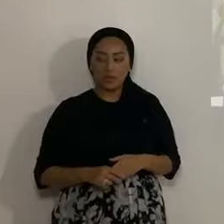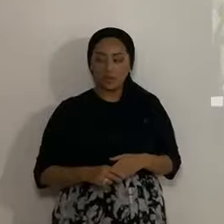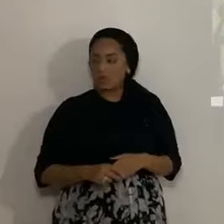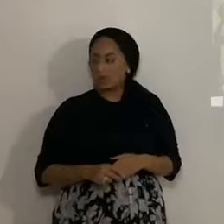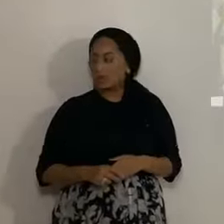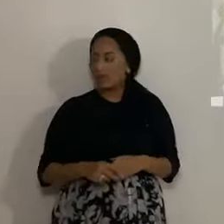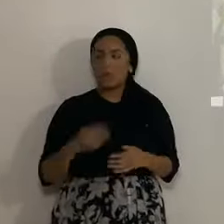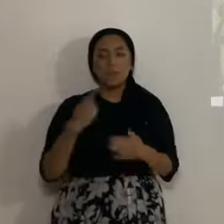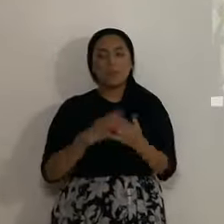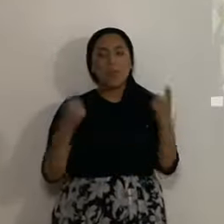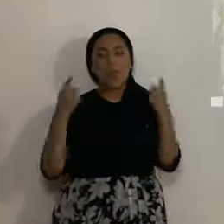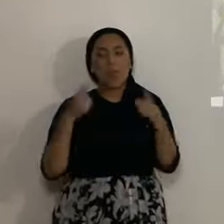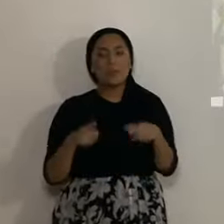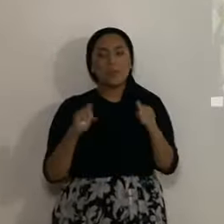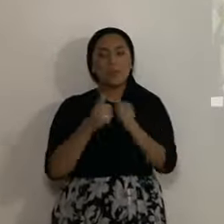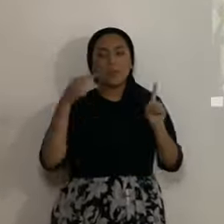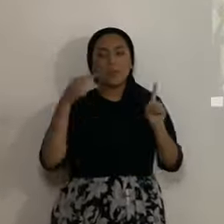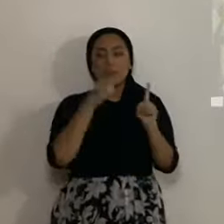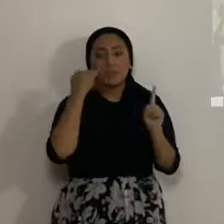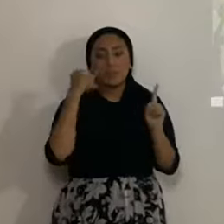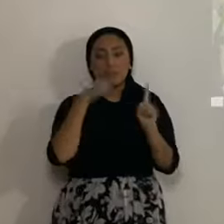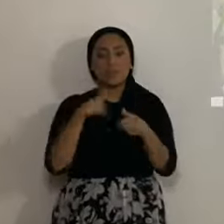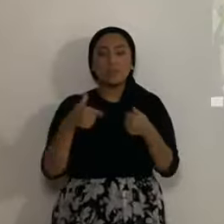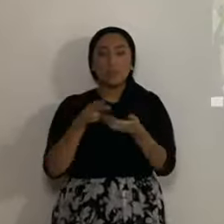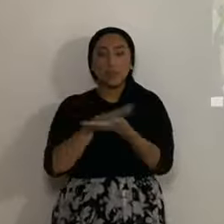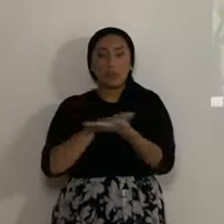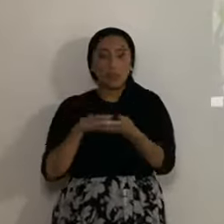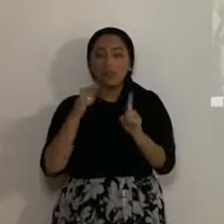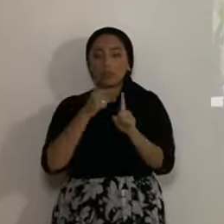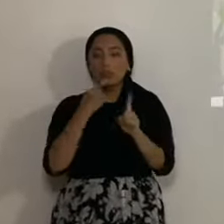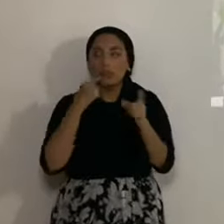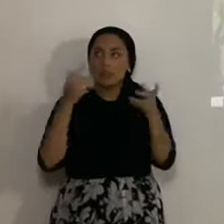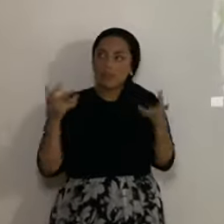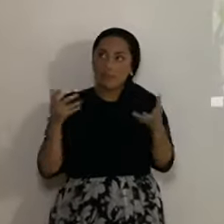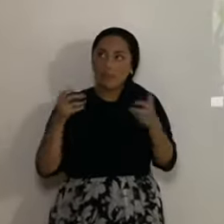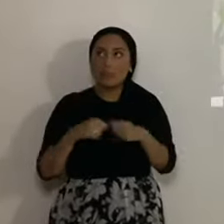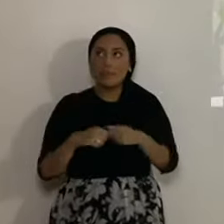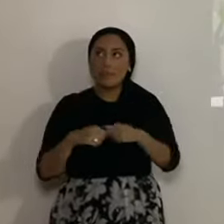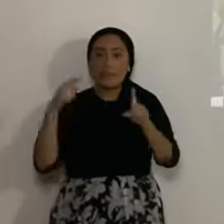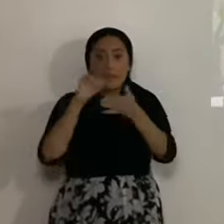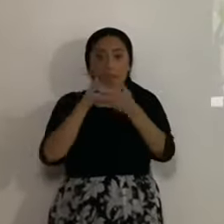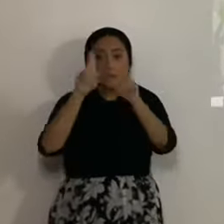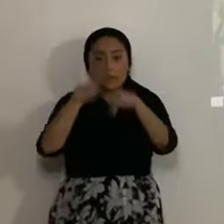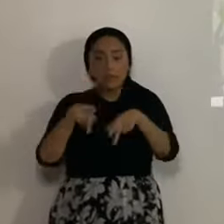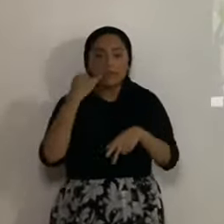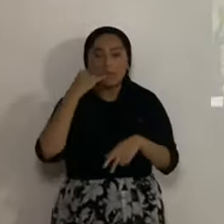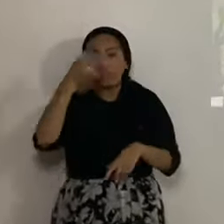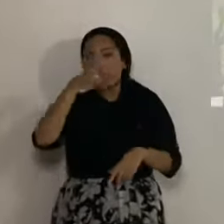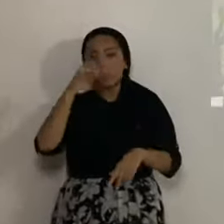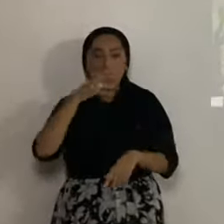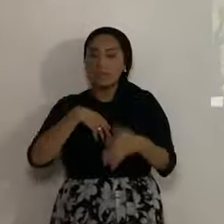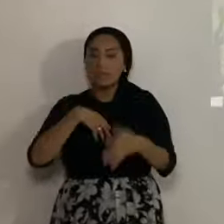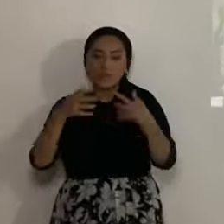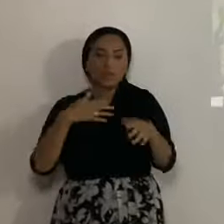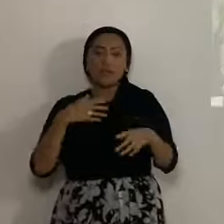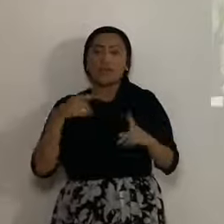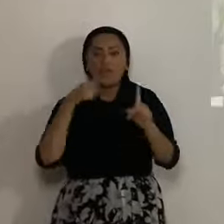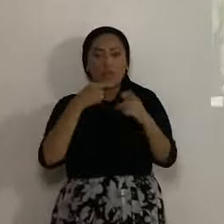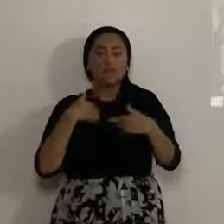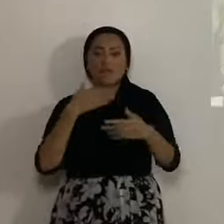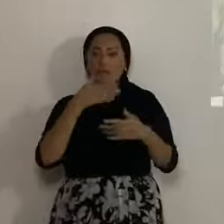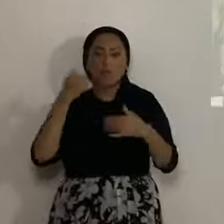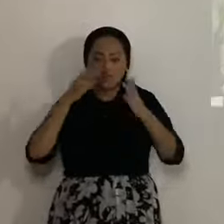¿qué pasó con este si es un santo? Y dice, bueno, esa persona, si es hombre o mujer, según, bueno, tiene un